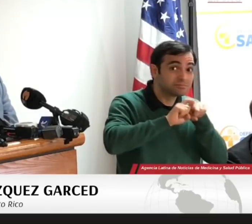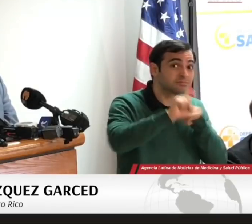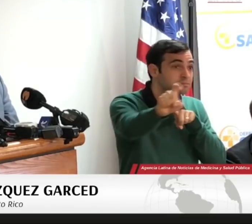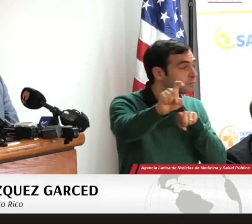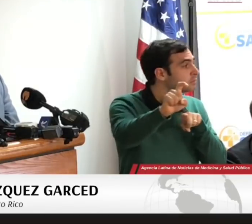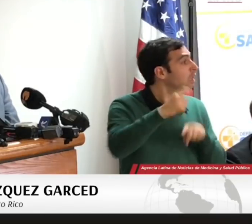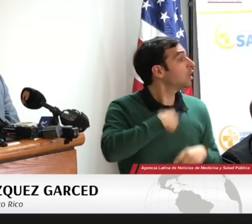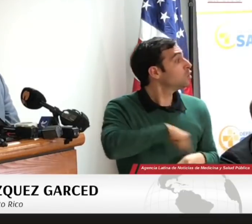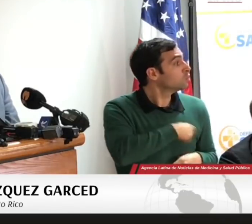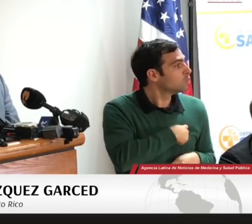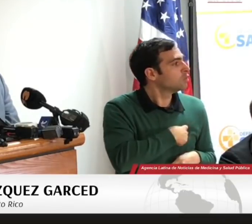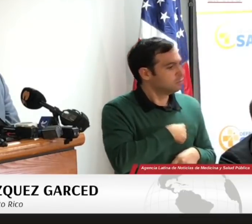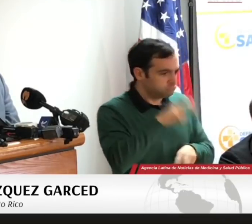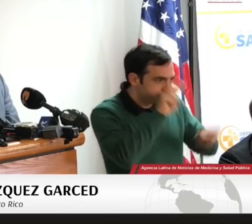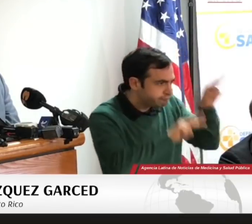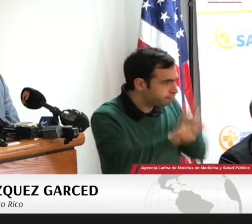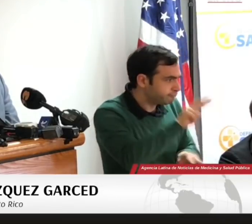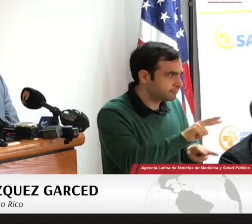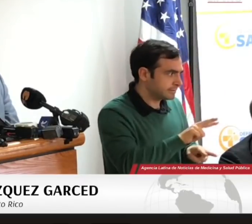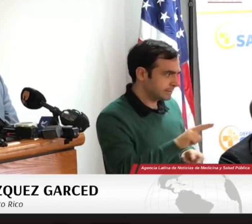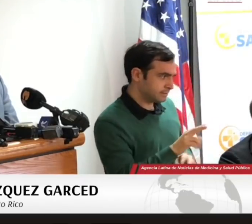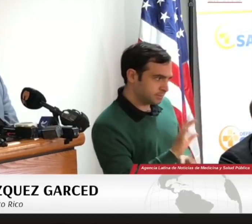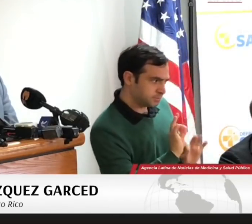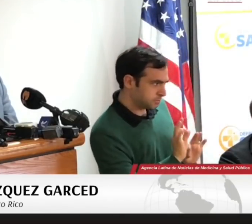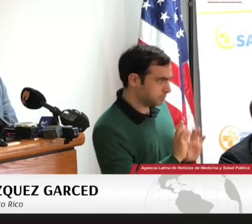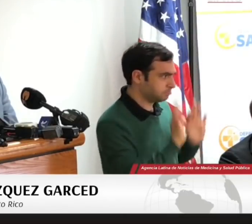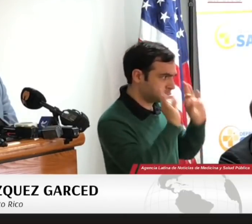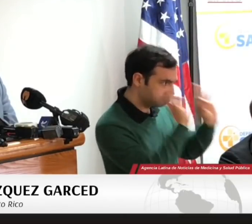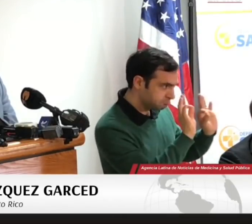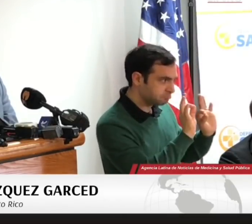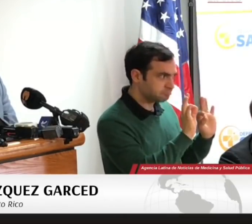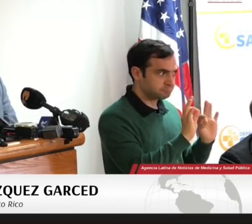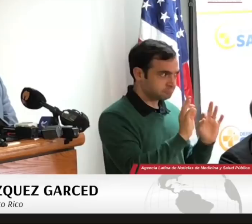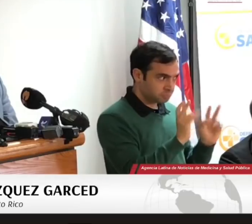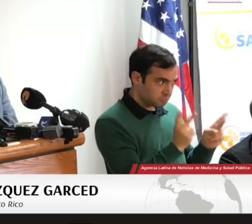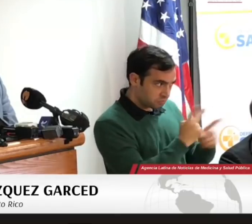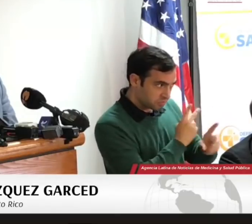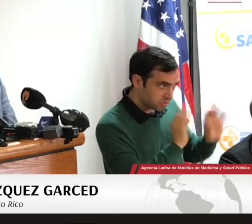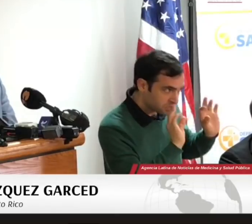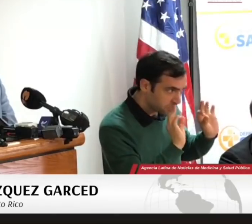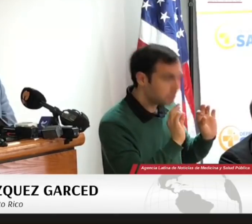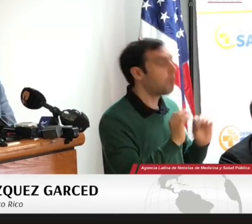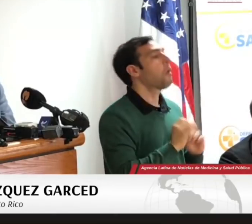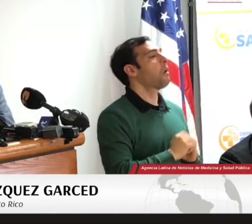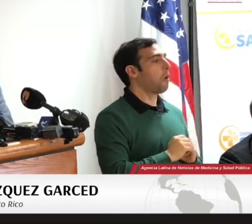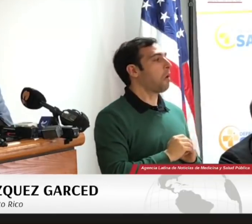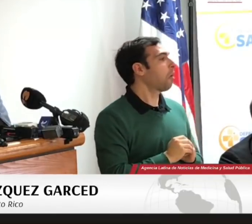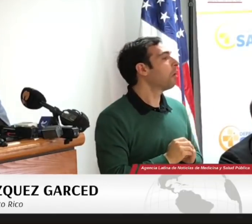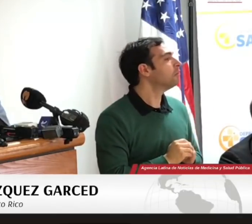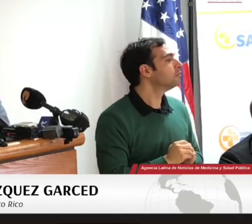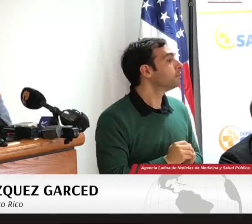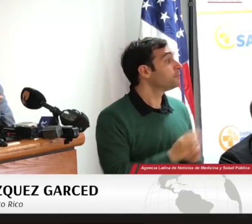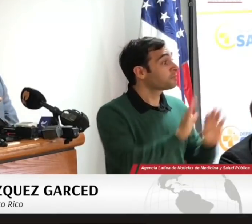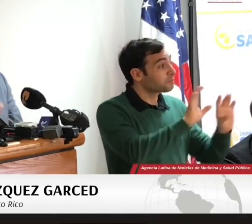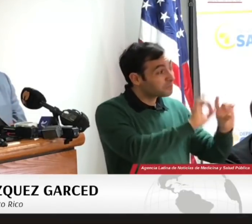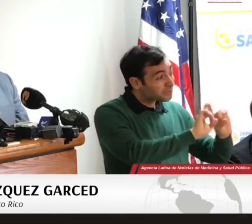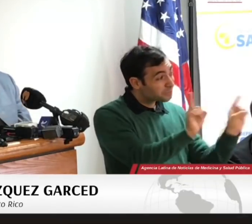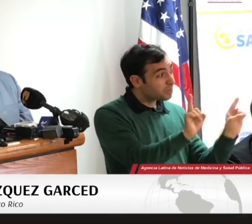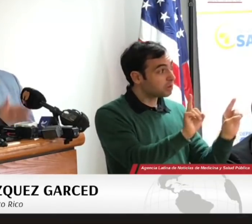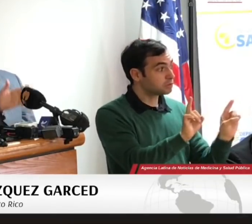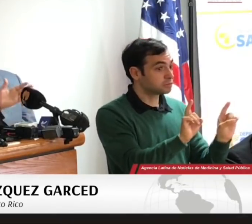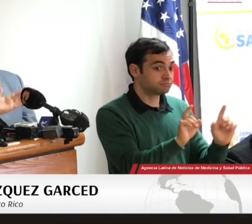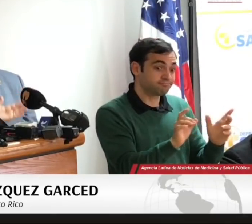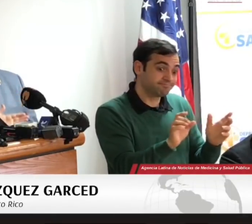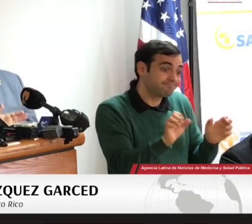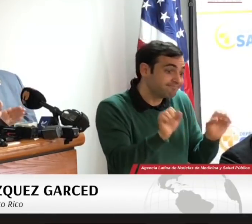y que ellos estén seguros de que no tienen ningún tipo de situación ni ningún tipo de complicación. Pero en términos de las oportunidades de